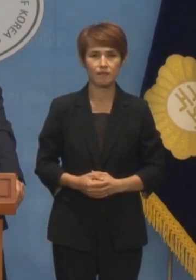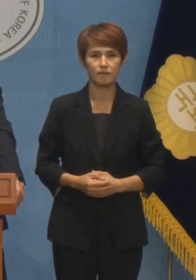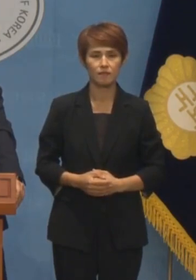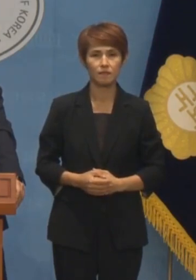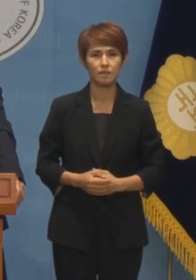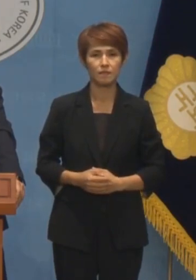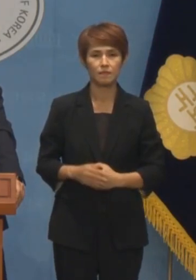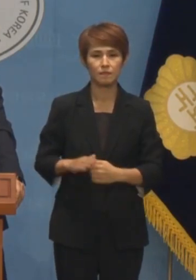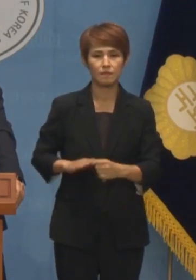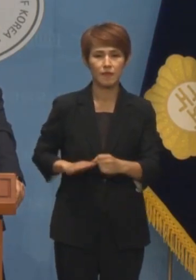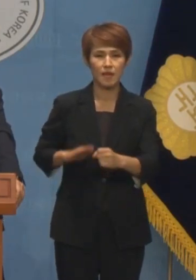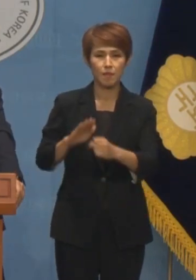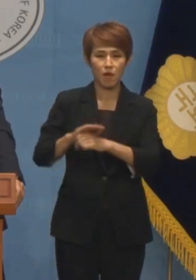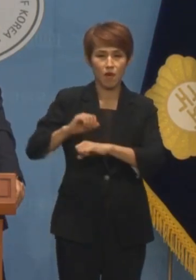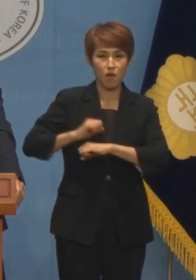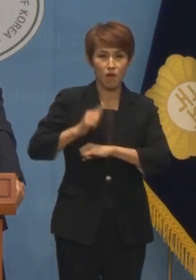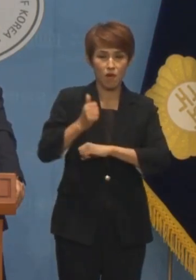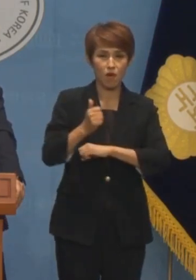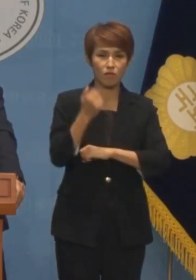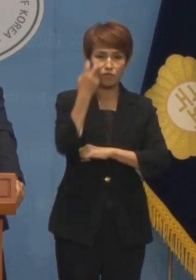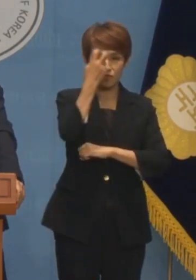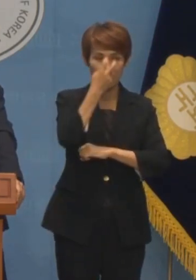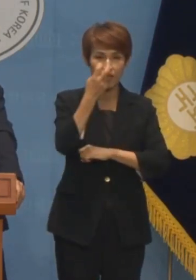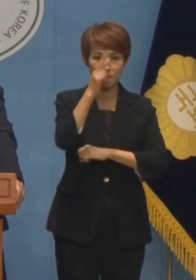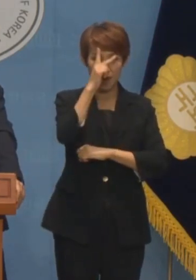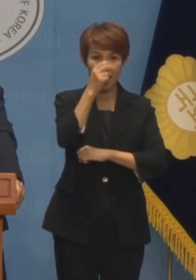해병대 수사단장의 변호인으로 있습니다.